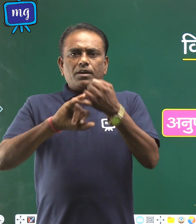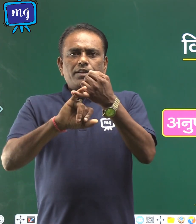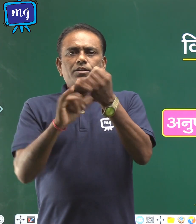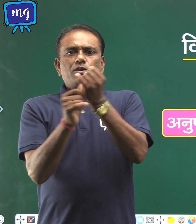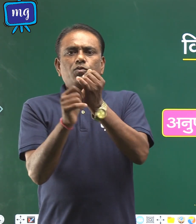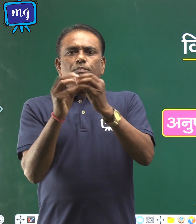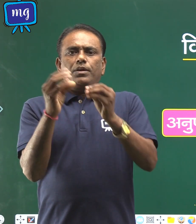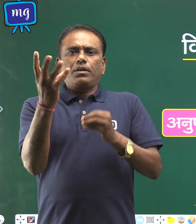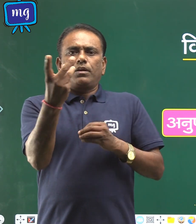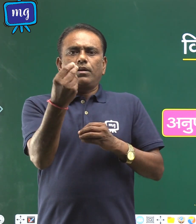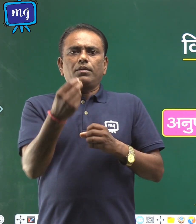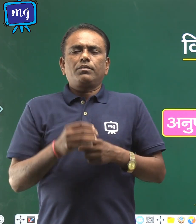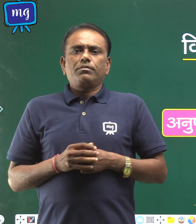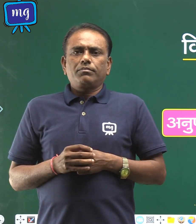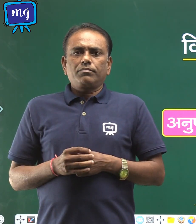विषय गणित